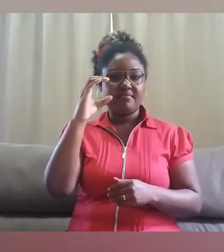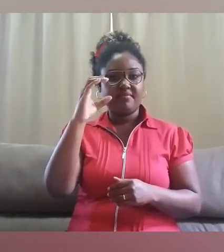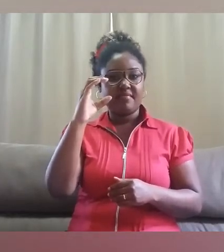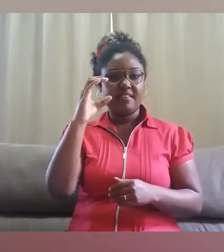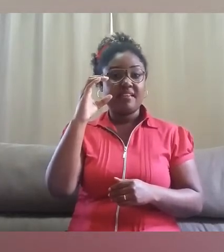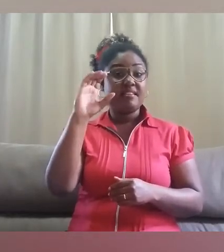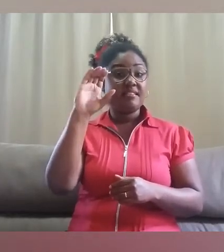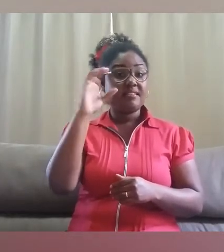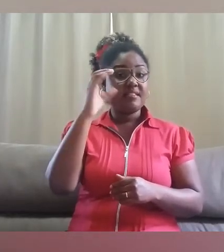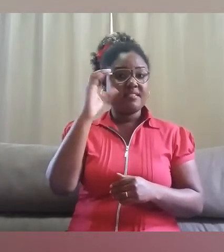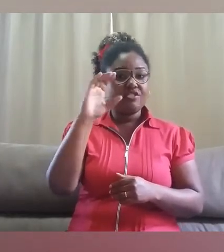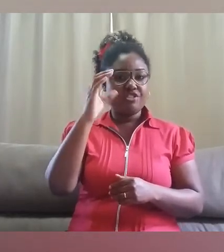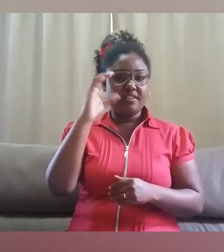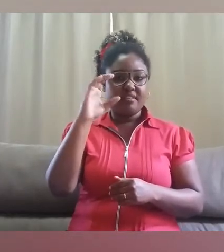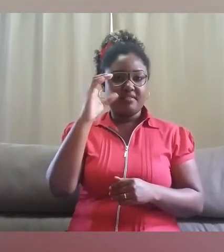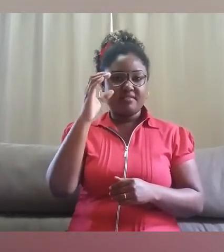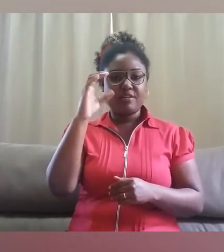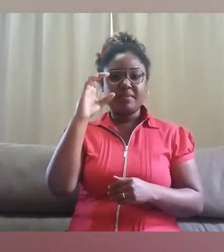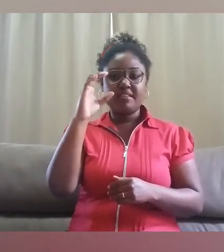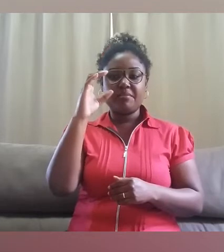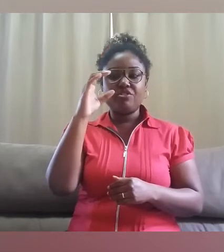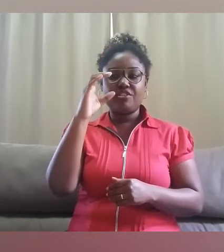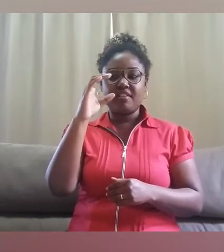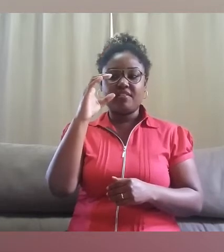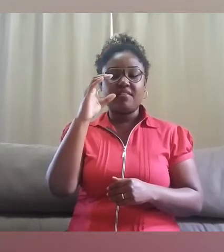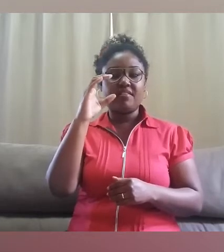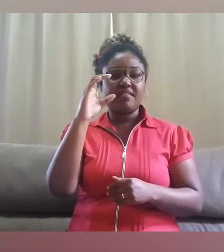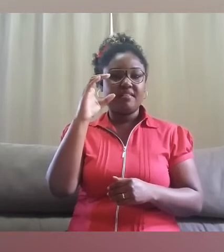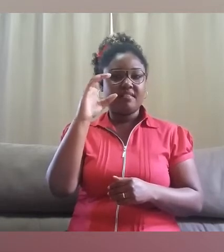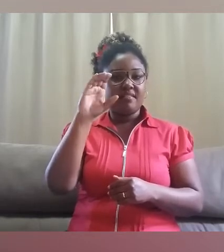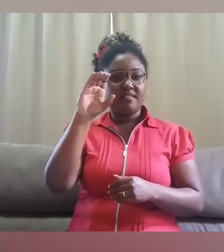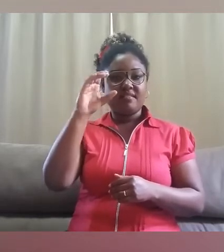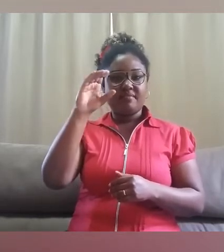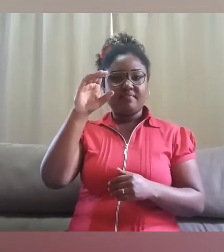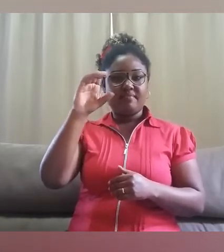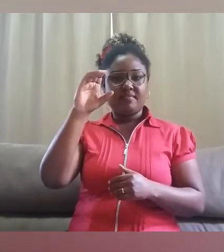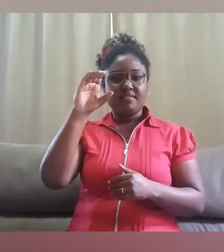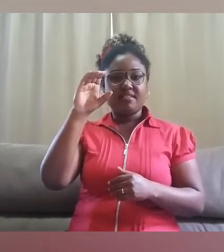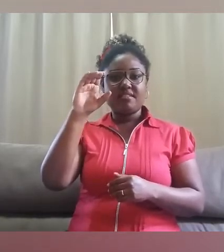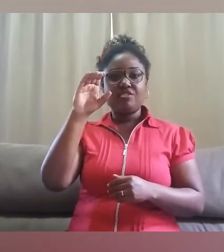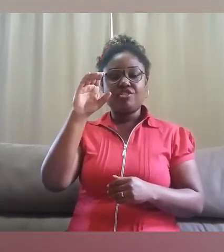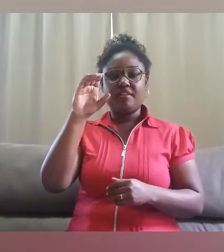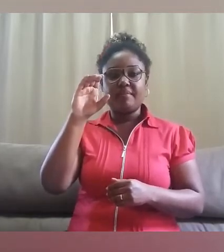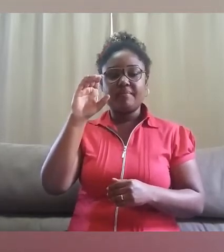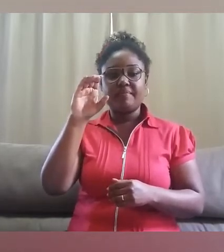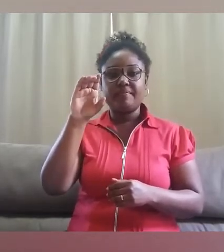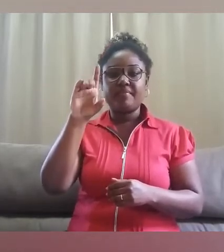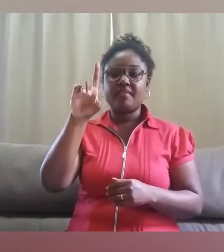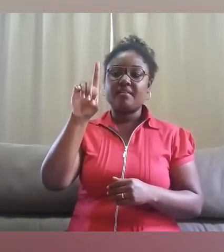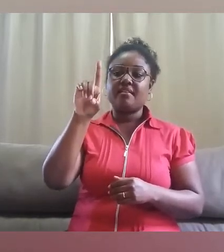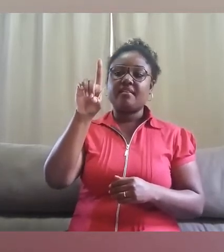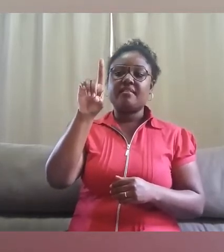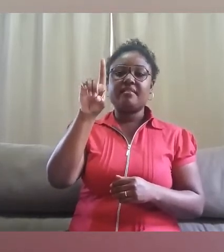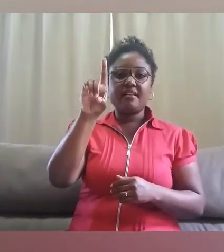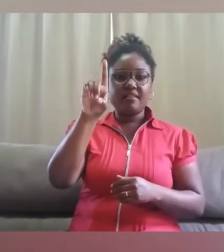C cedilha, dá uma tremidinha, C cedilha D